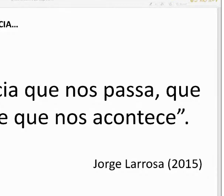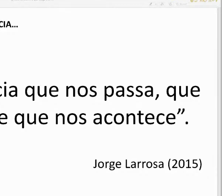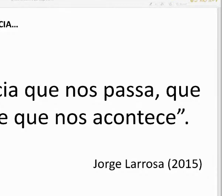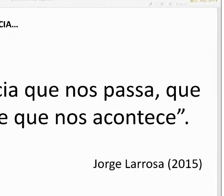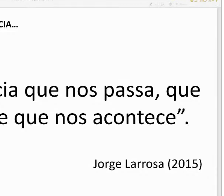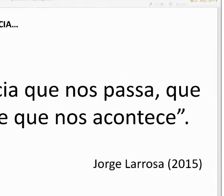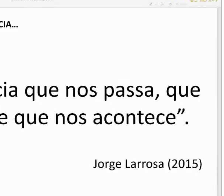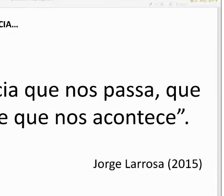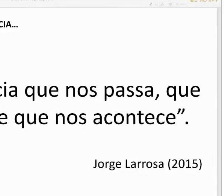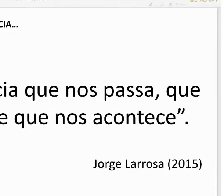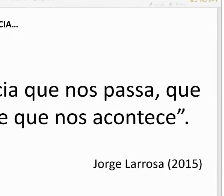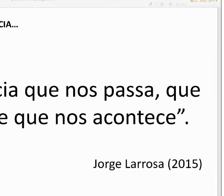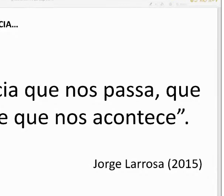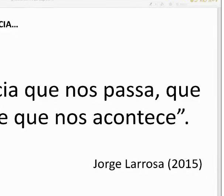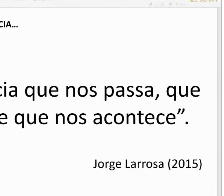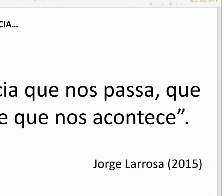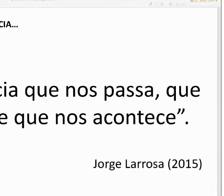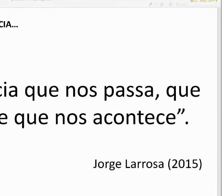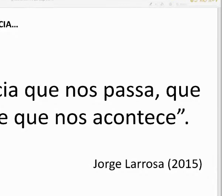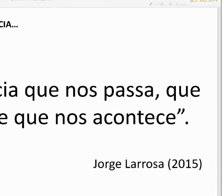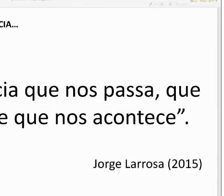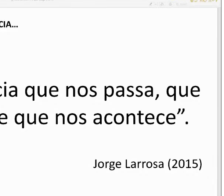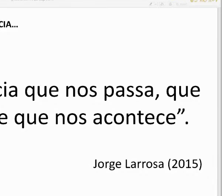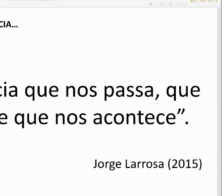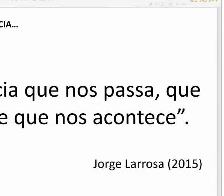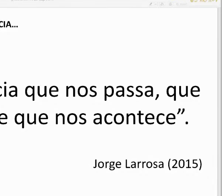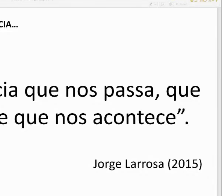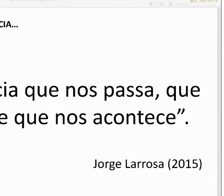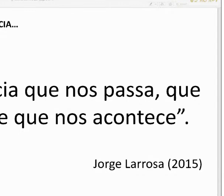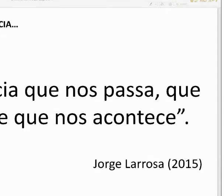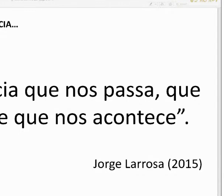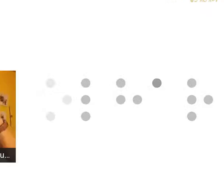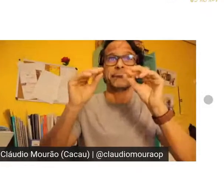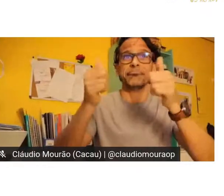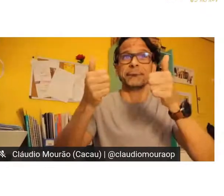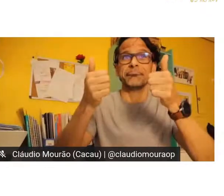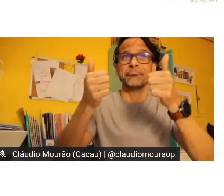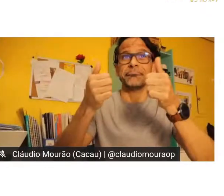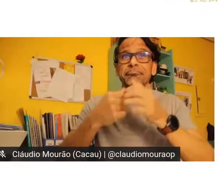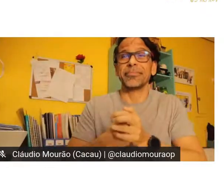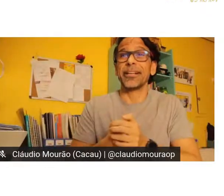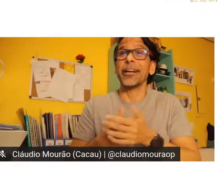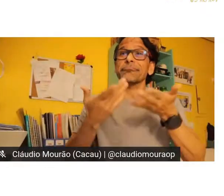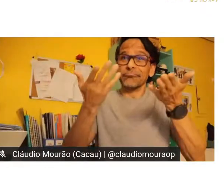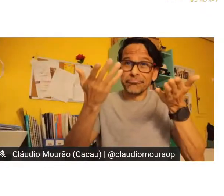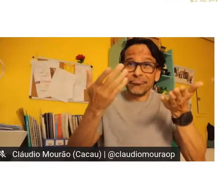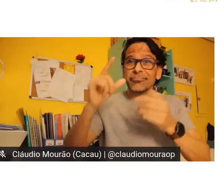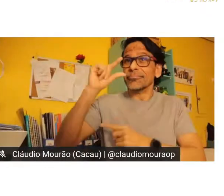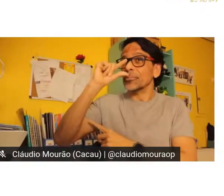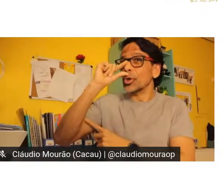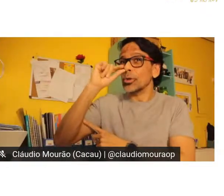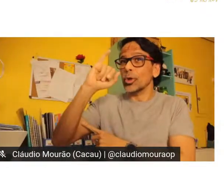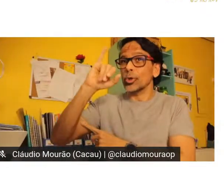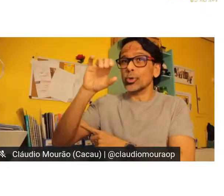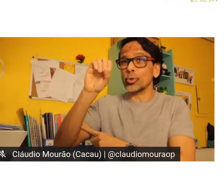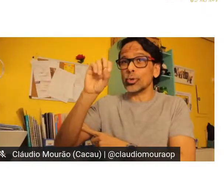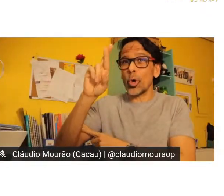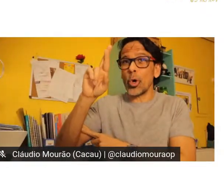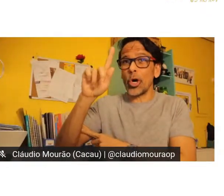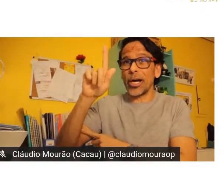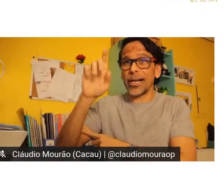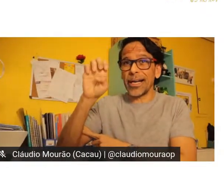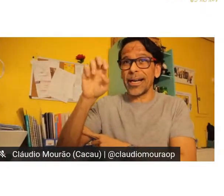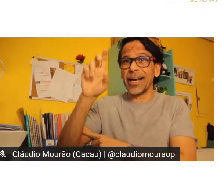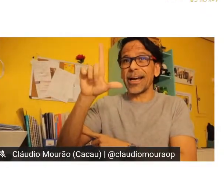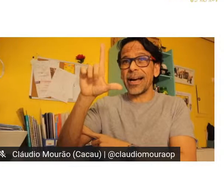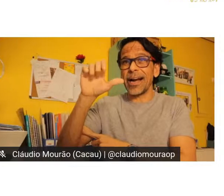e pode fechar favor me ligar